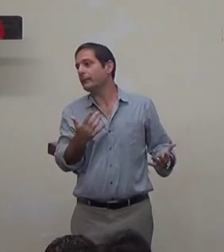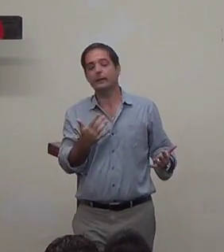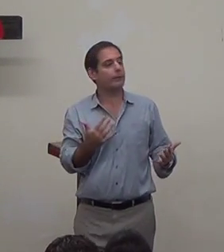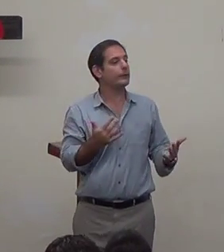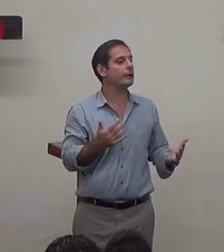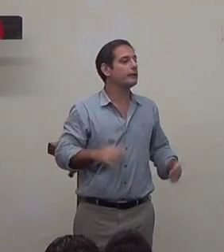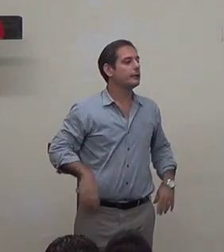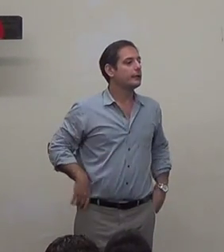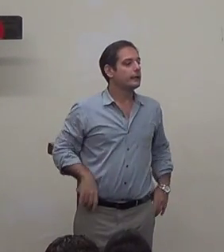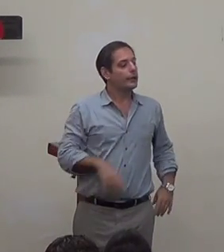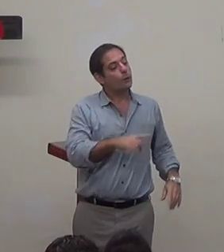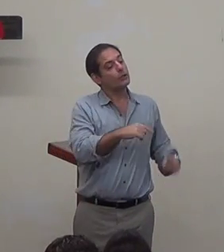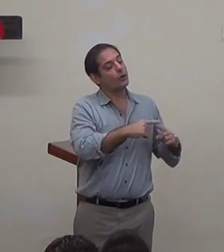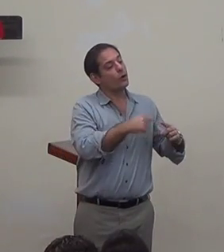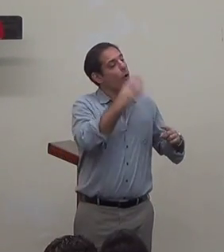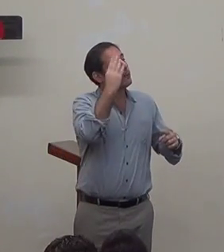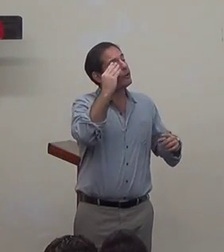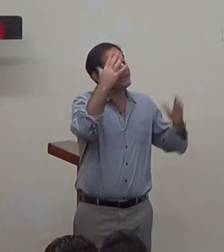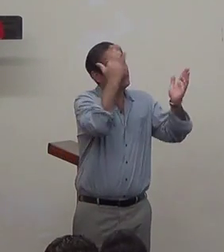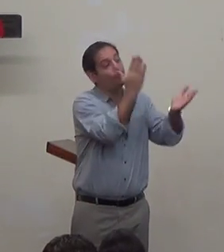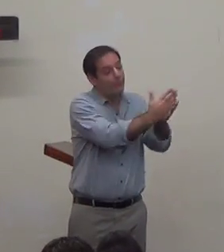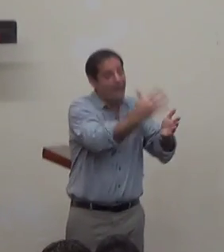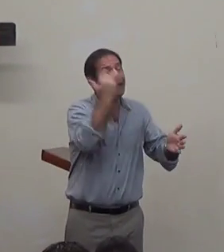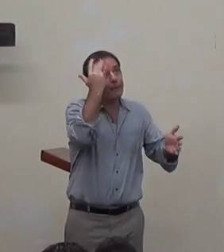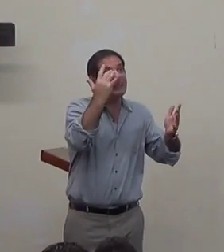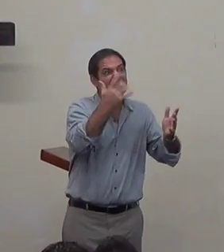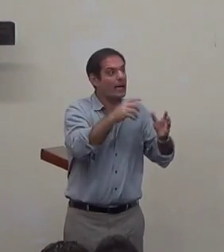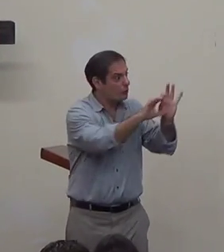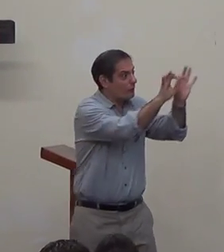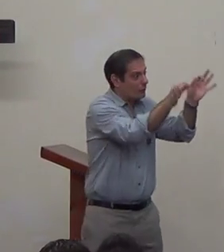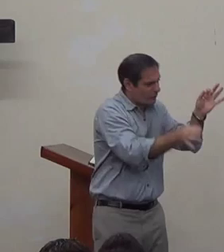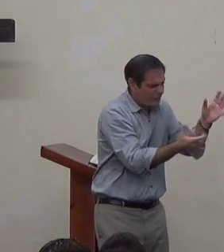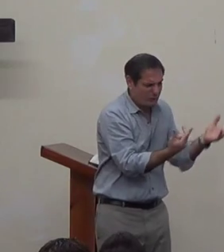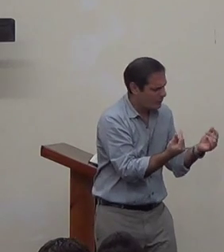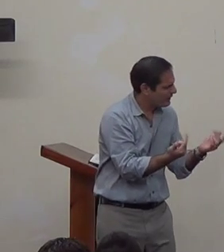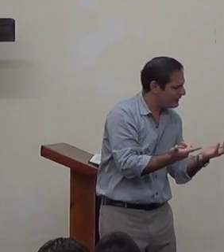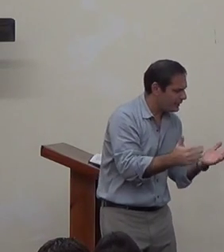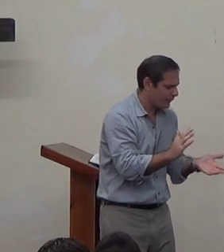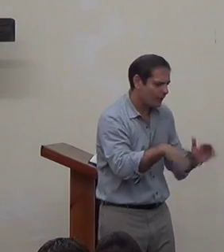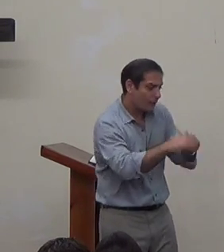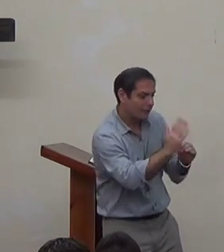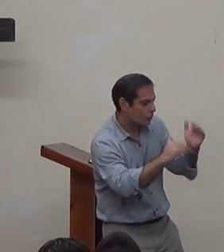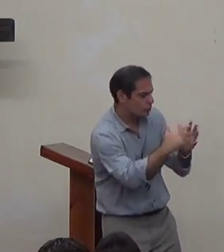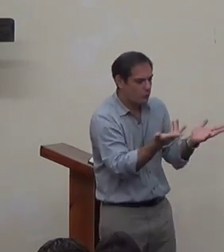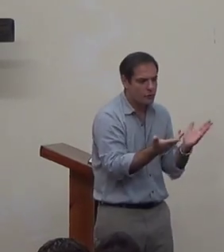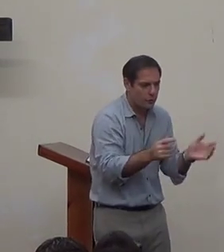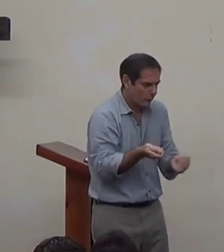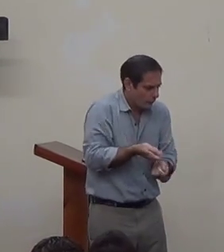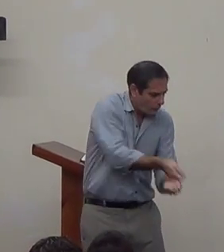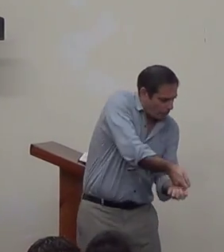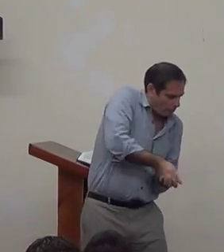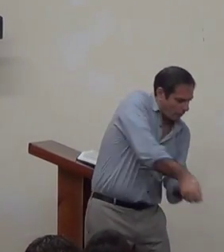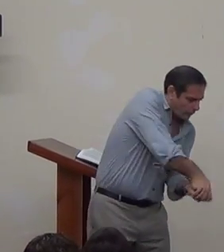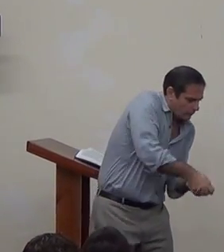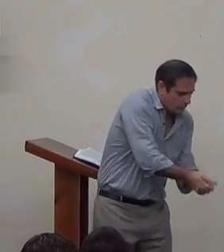Dios espera. Y cuando Moisés para de pensar con esto,